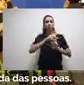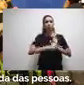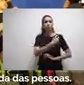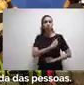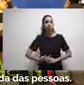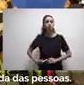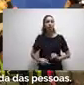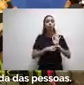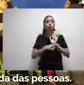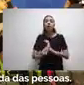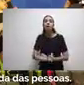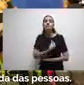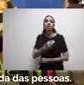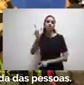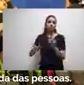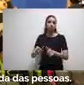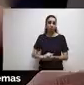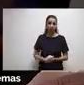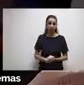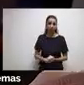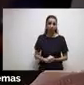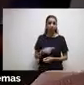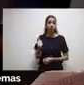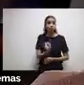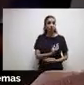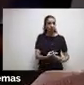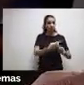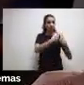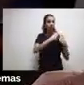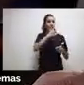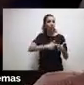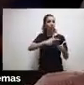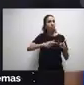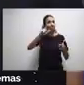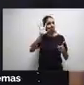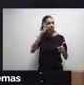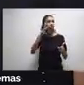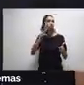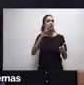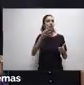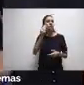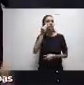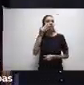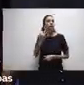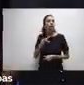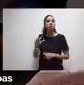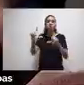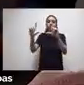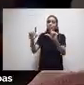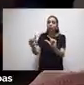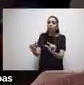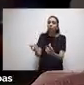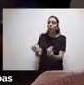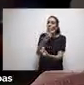né? E políticas públicas para mudar a vida das pessoas. Estando as nossas mãos, a solução de problemas que possam